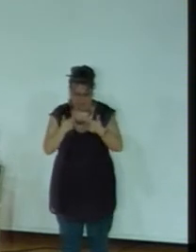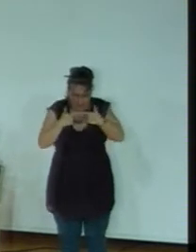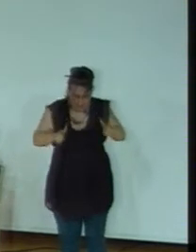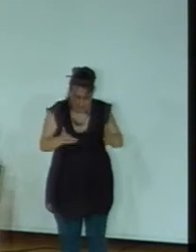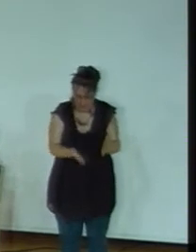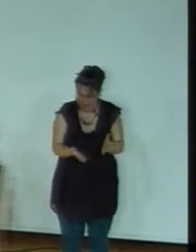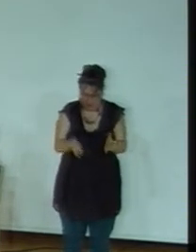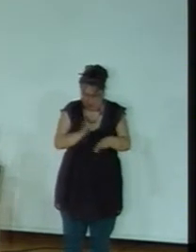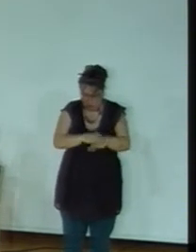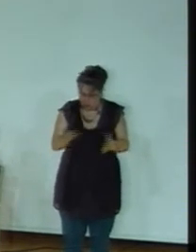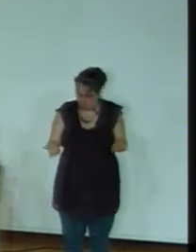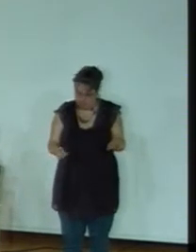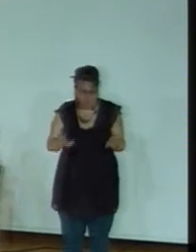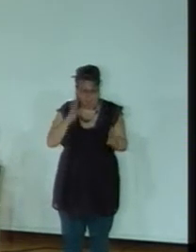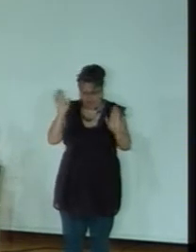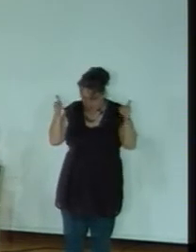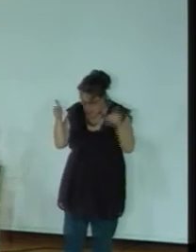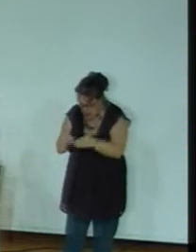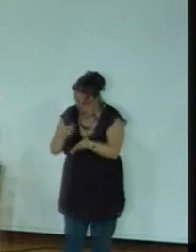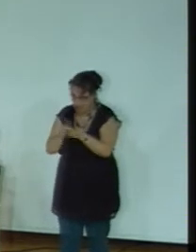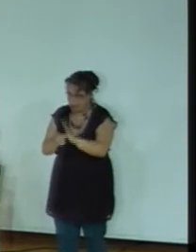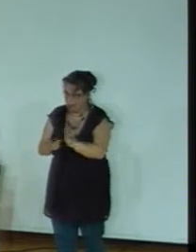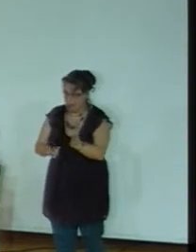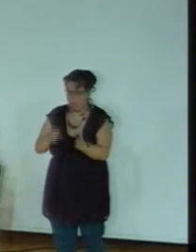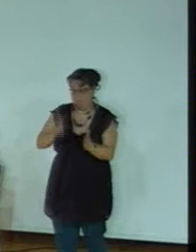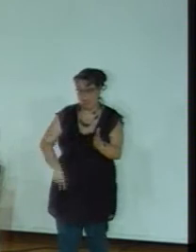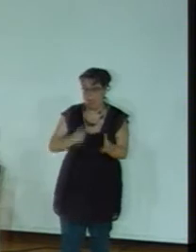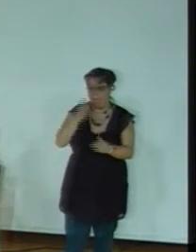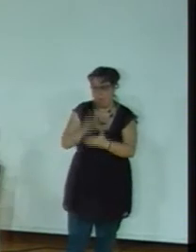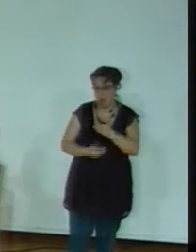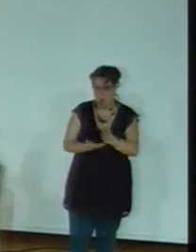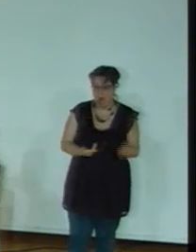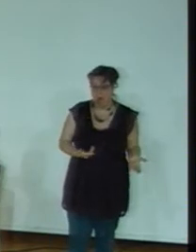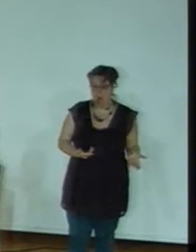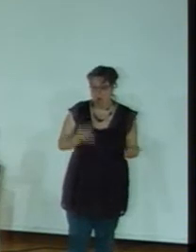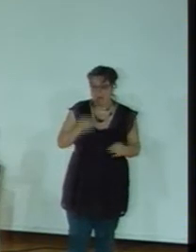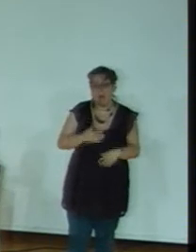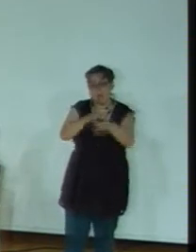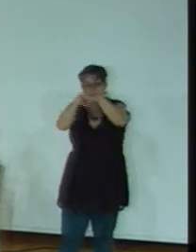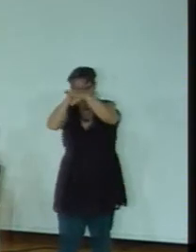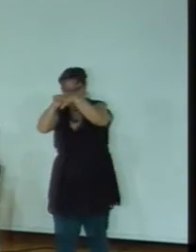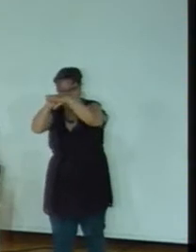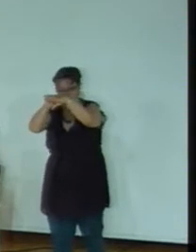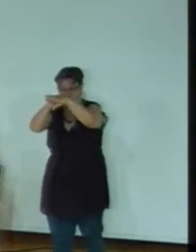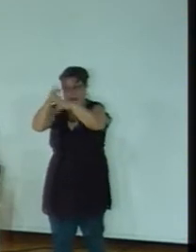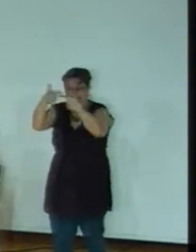dans la société la question de la dominance de l'argent et de la technique sur le pouvoir politique.